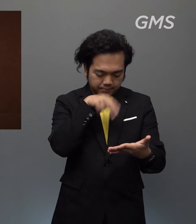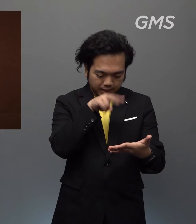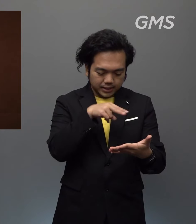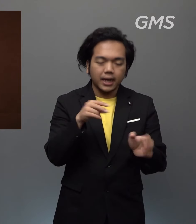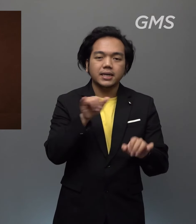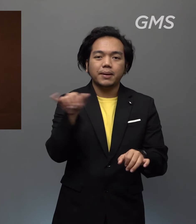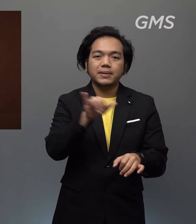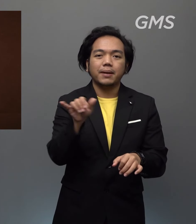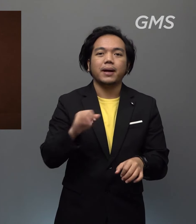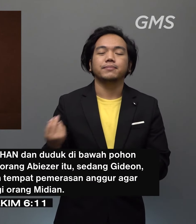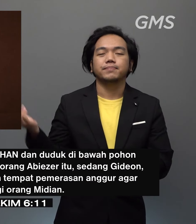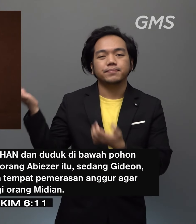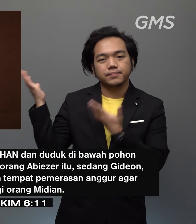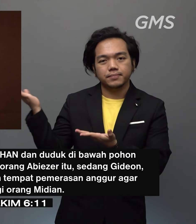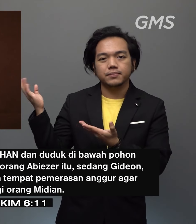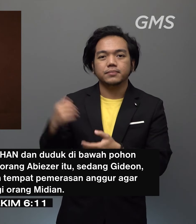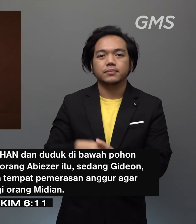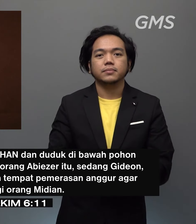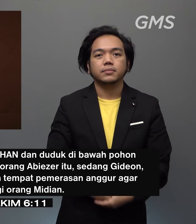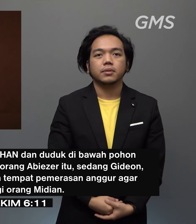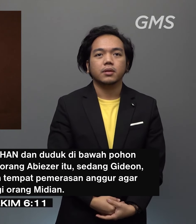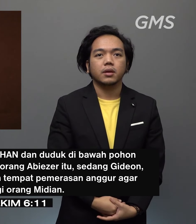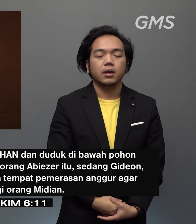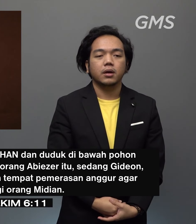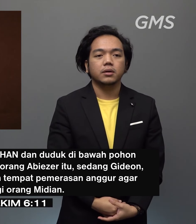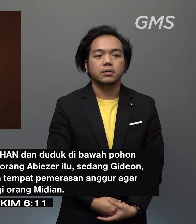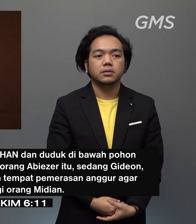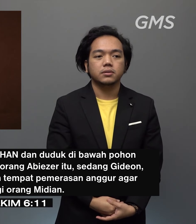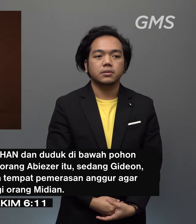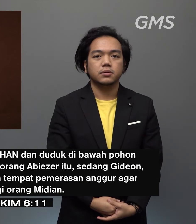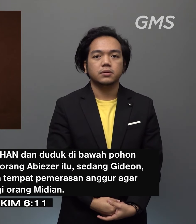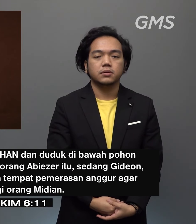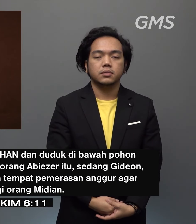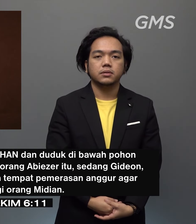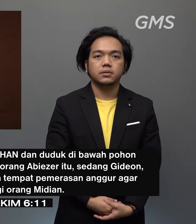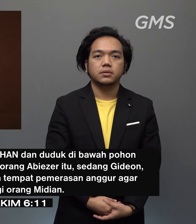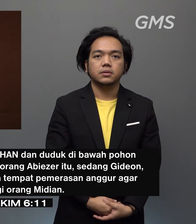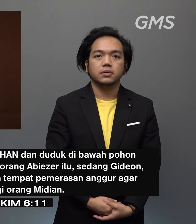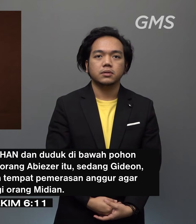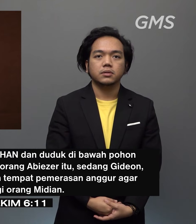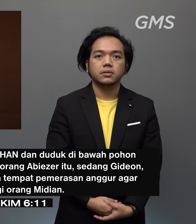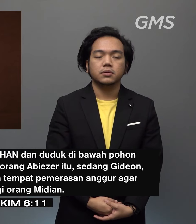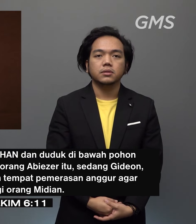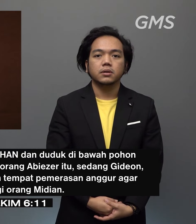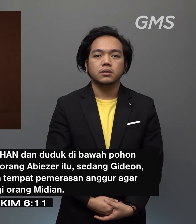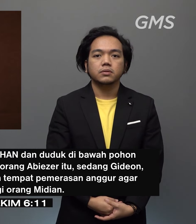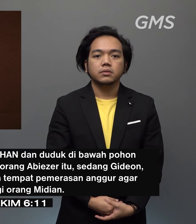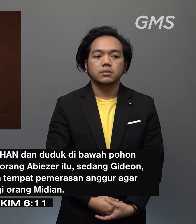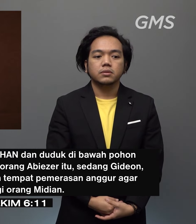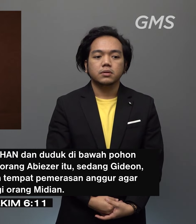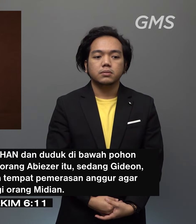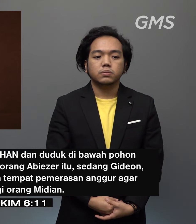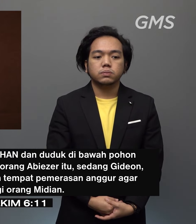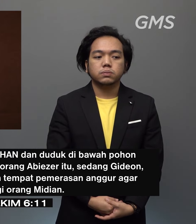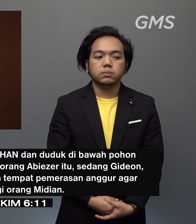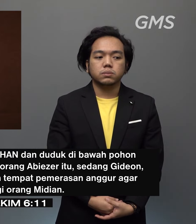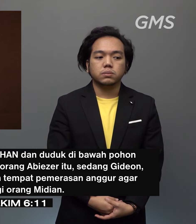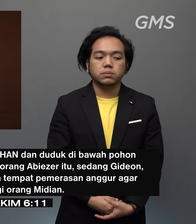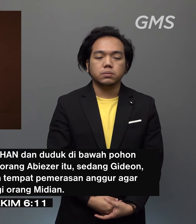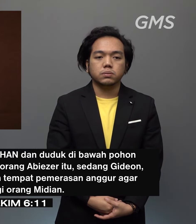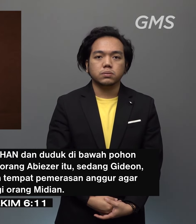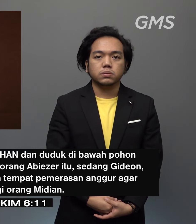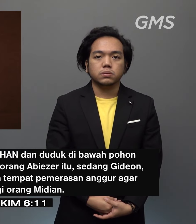yang ke-11 mulai. Kemudian datanglah malaikat Tuhan dan duduk di bawah pohon tarbantin di Ofra, kepunyaan Yoas, orang Abiezer